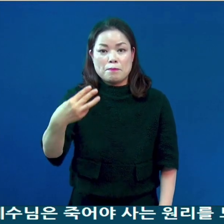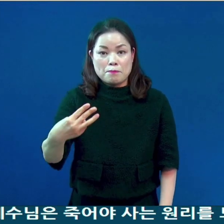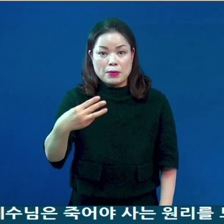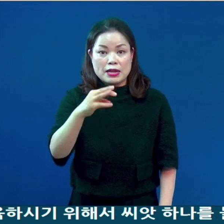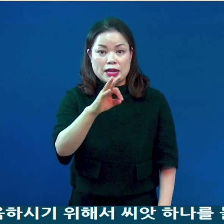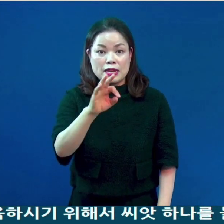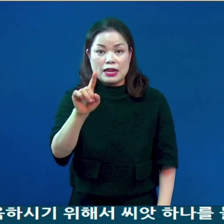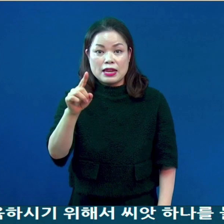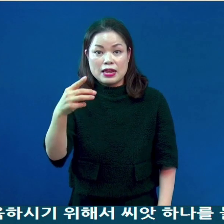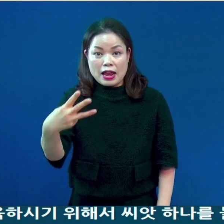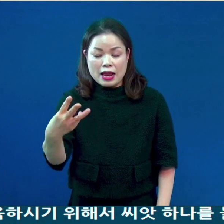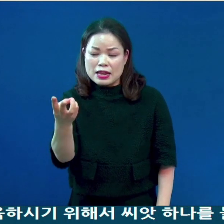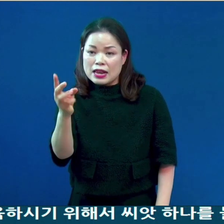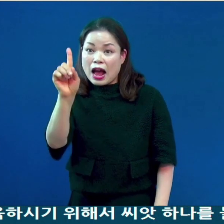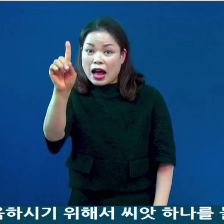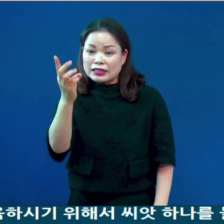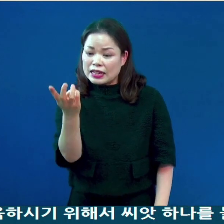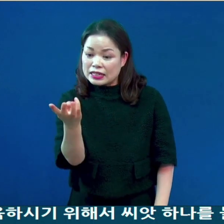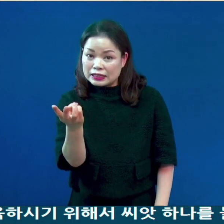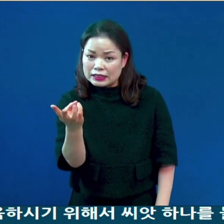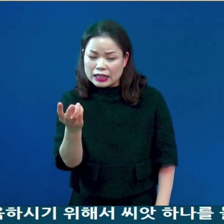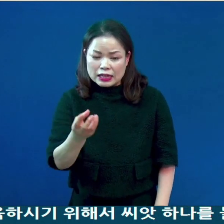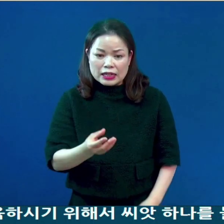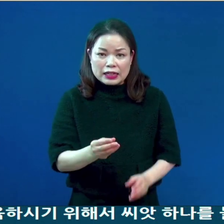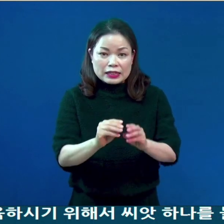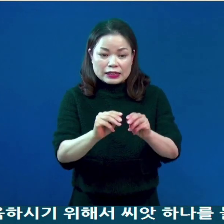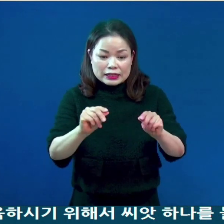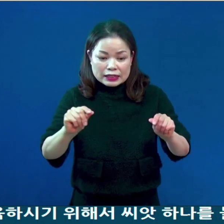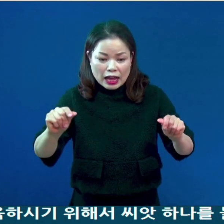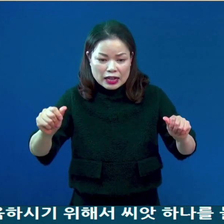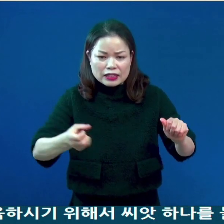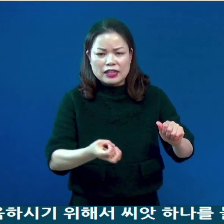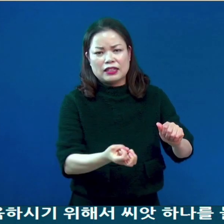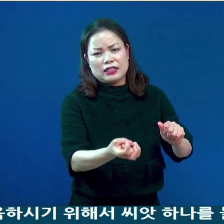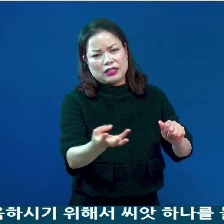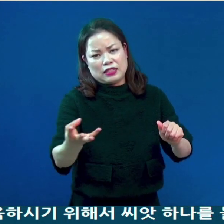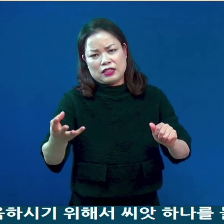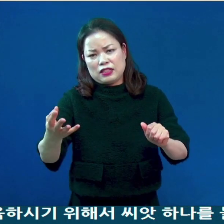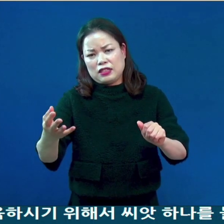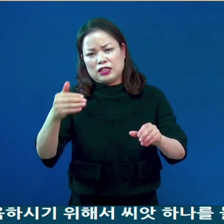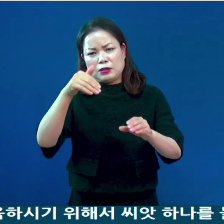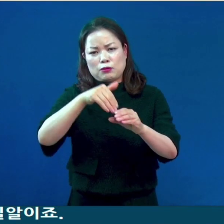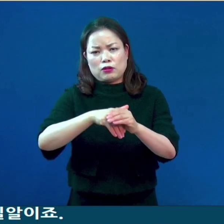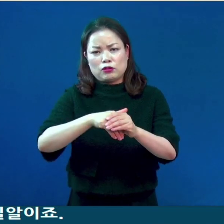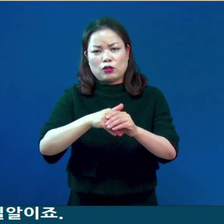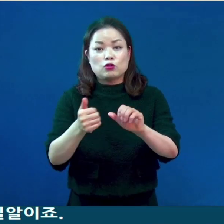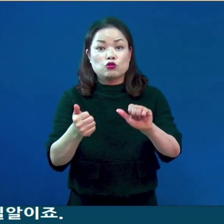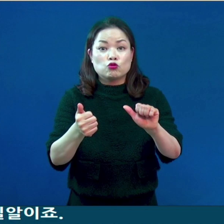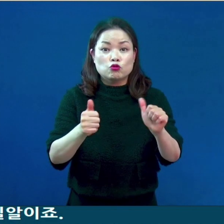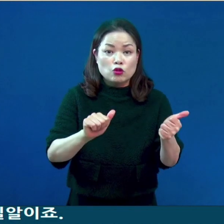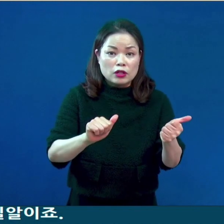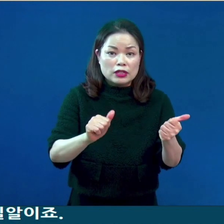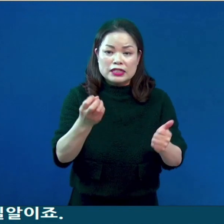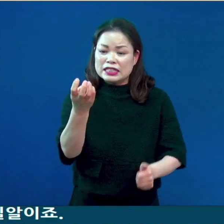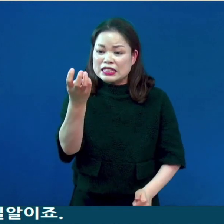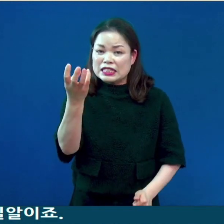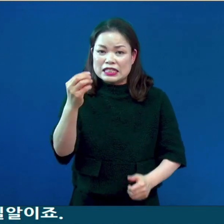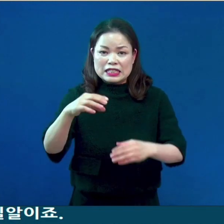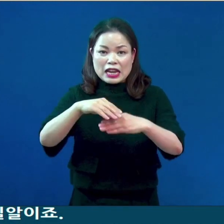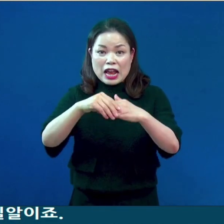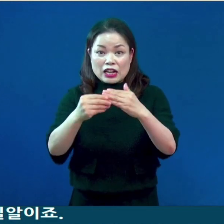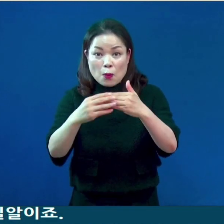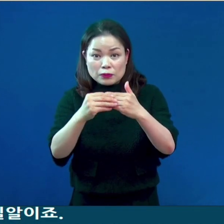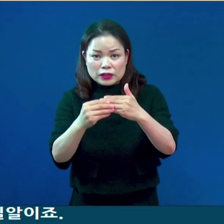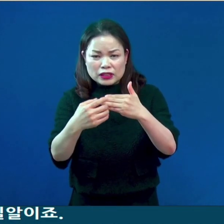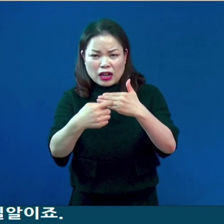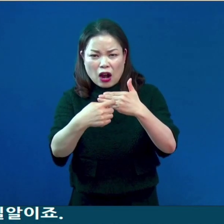알의 밀이 땅에 떨어져 죽어야 한다는 것입니다. 그것은 씨앗의 껍질